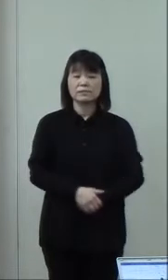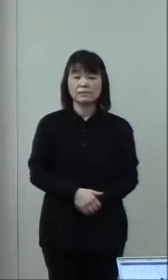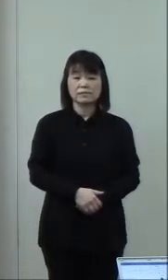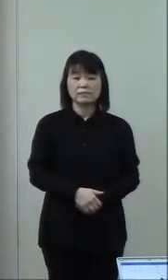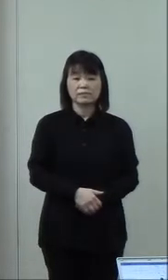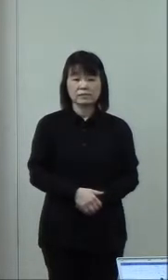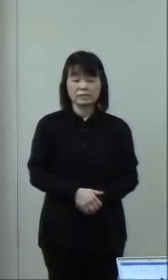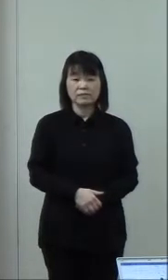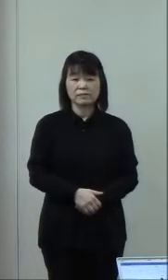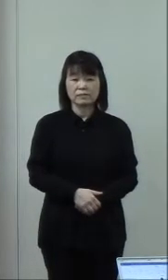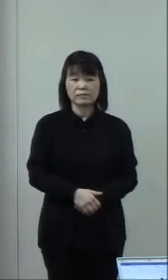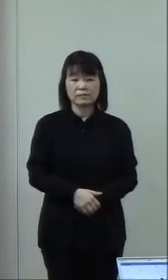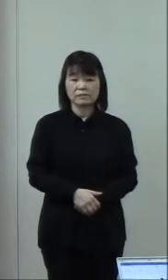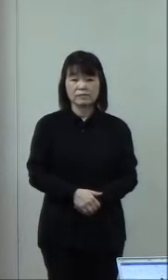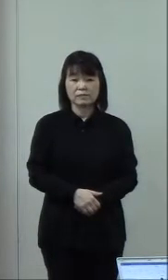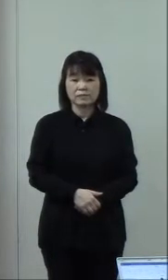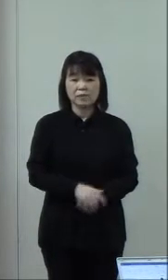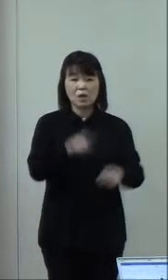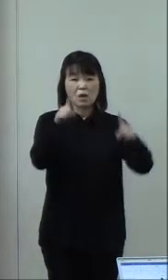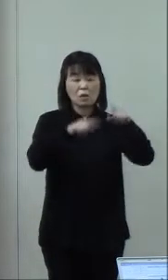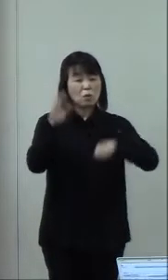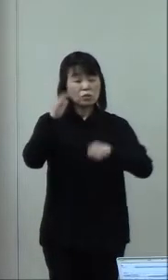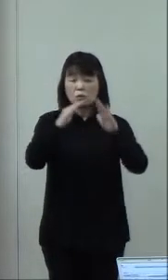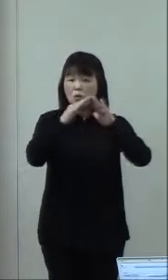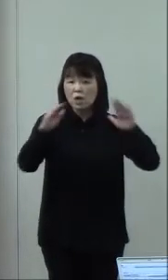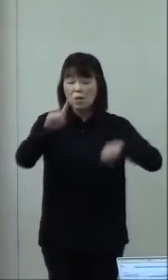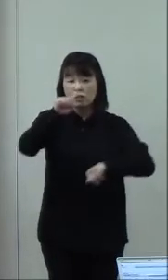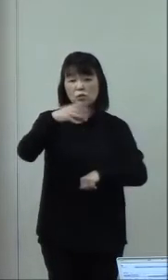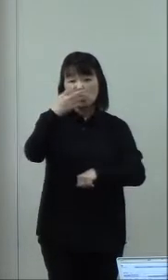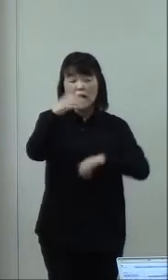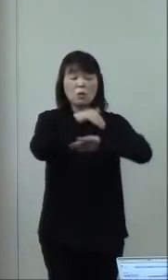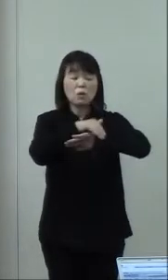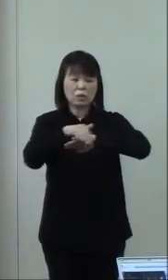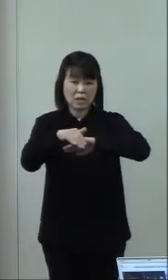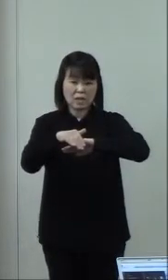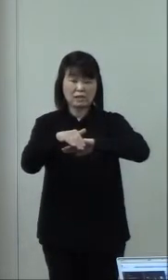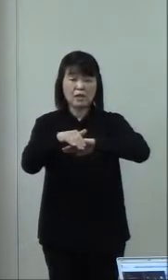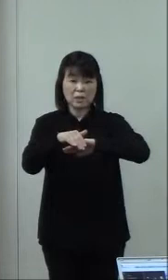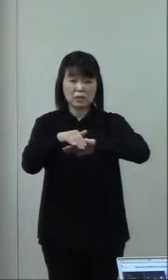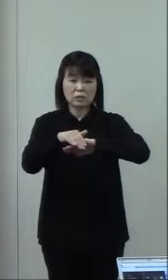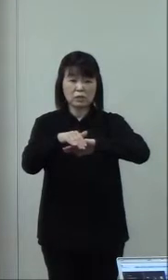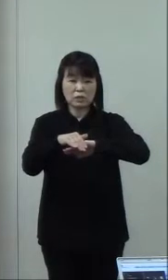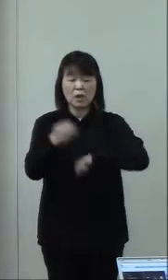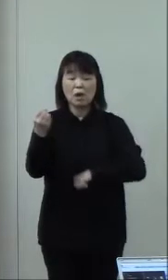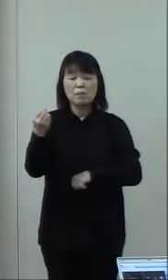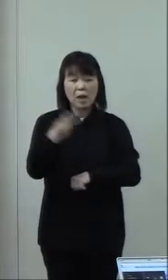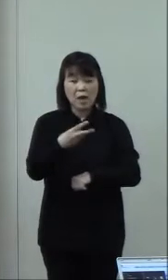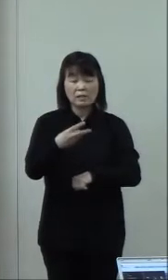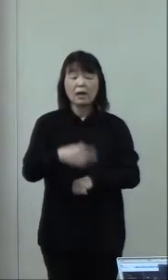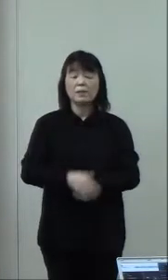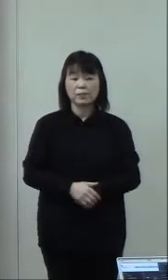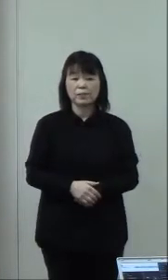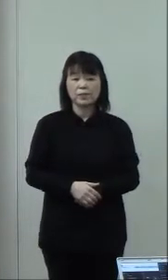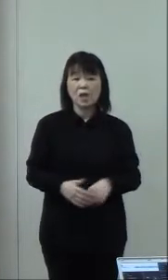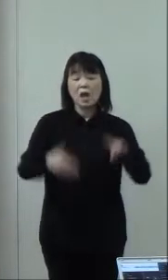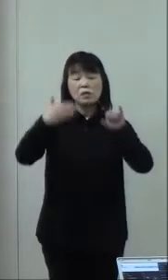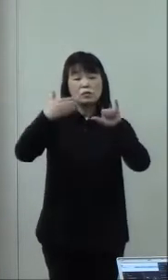を、予定しておるところであります。またウェブ配信も、